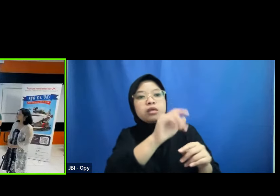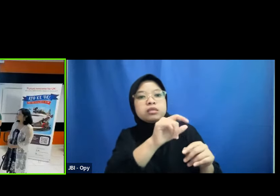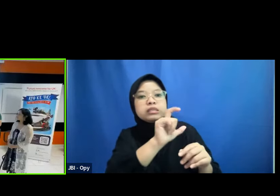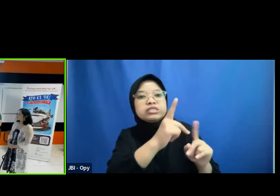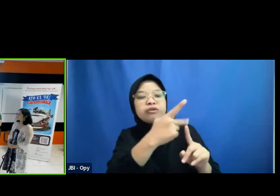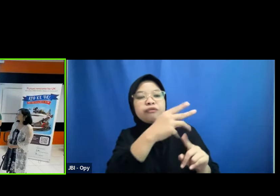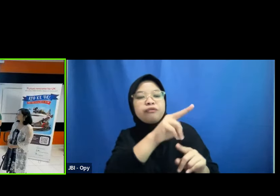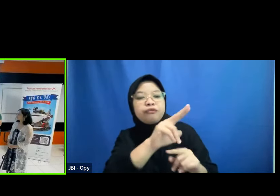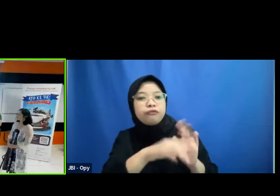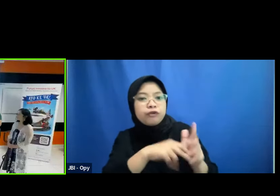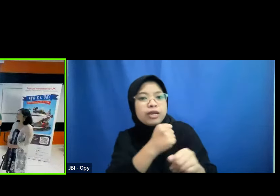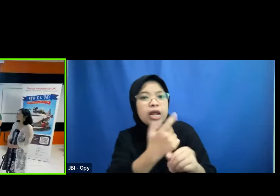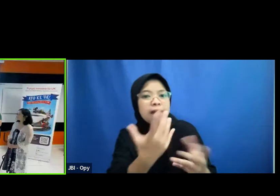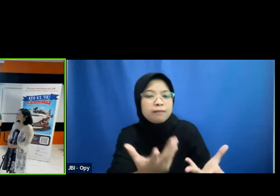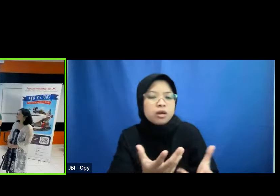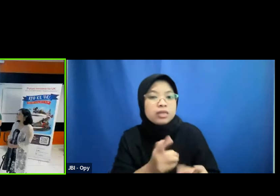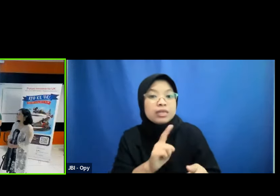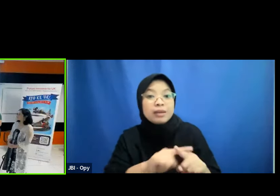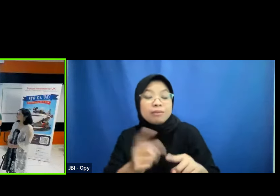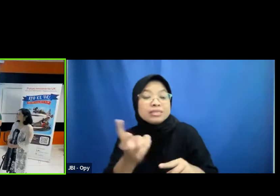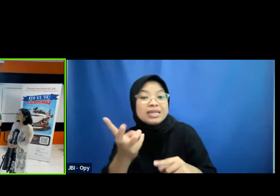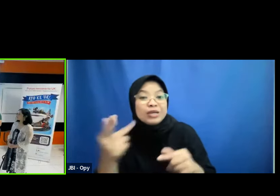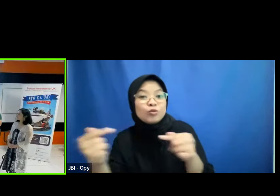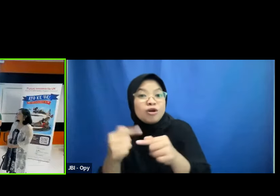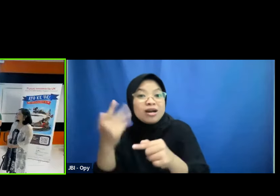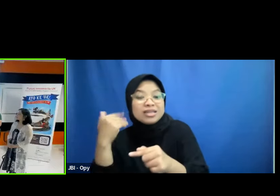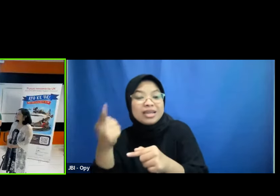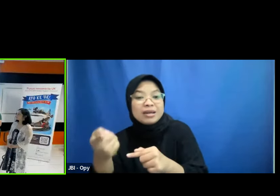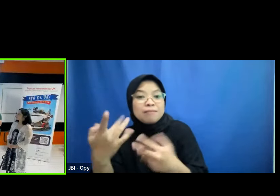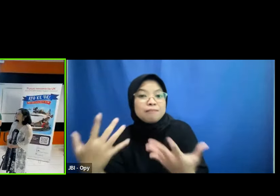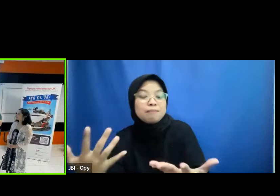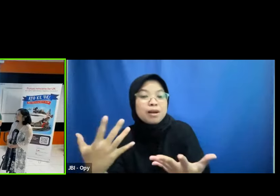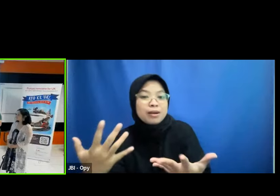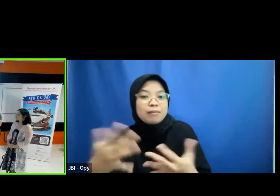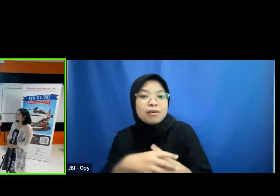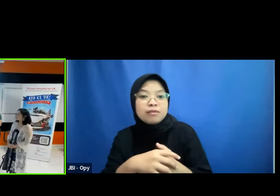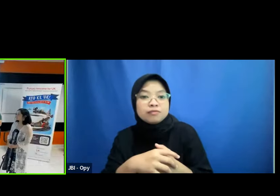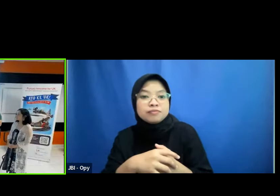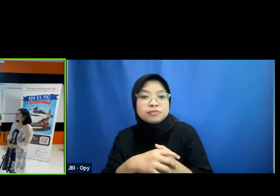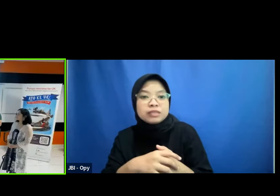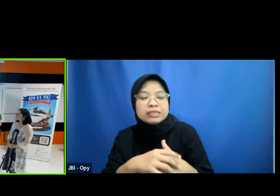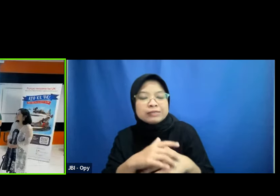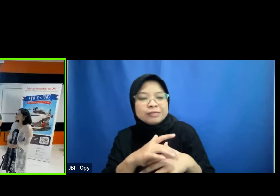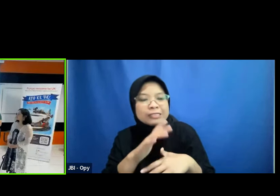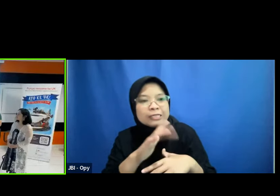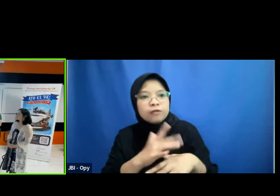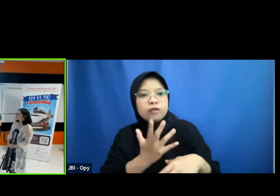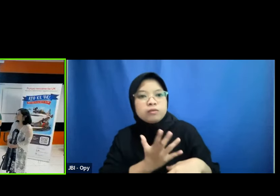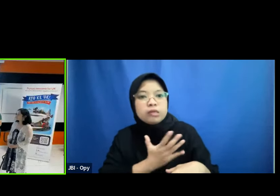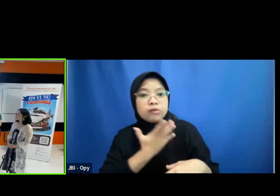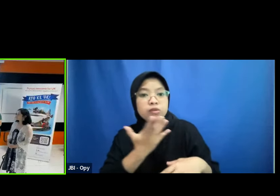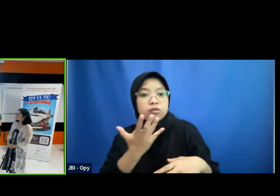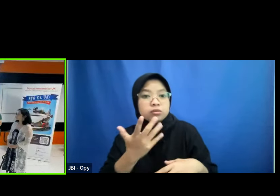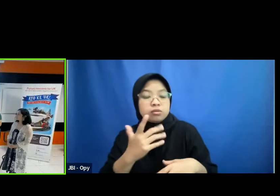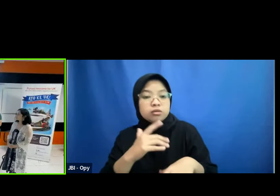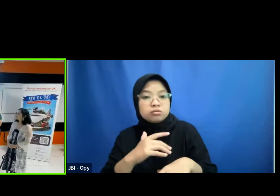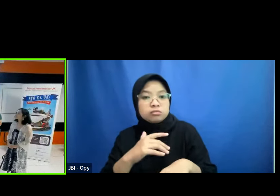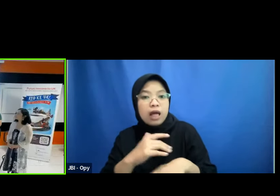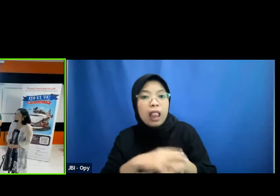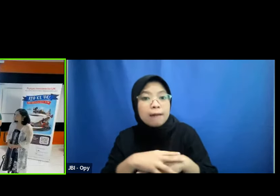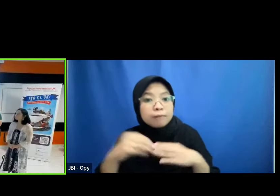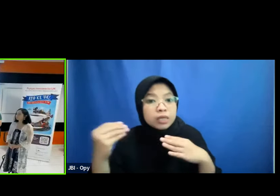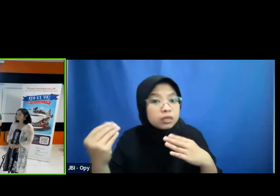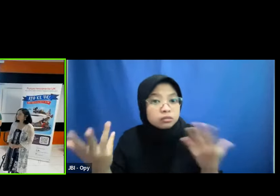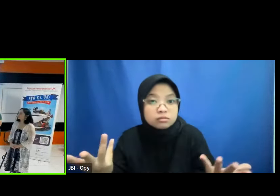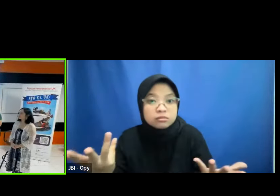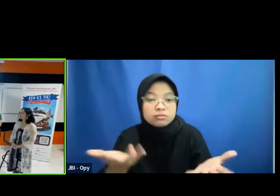sih cuman tadi mungkin agak sedikit nyambung soal kayak Can we be a bit more sentimental If It's natural If It's Organic It's up